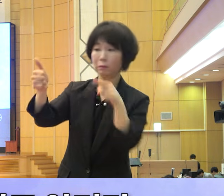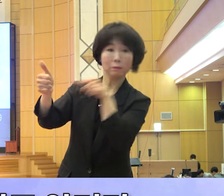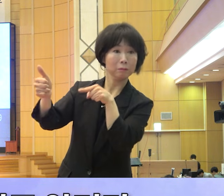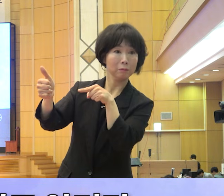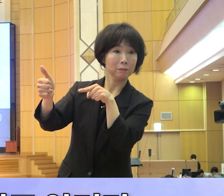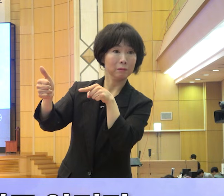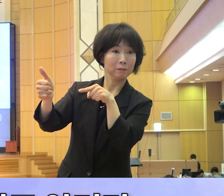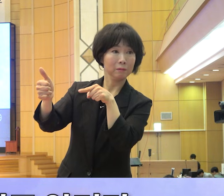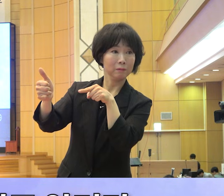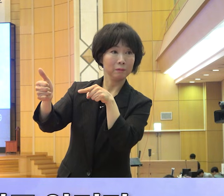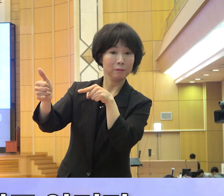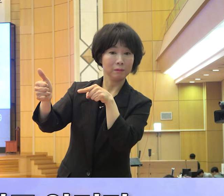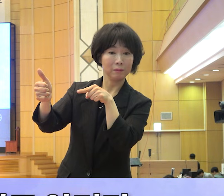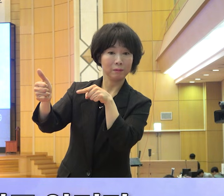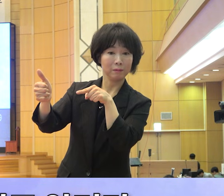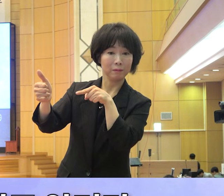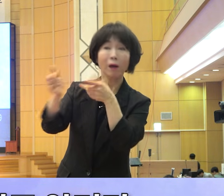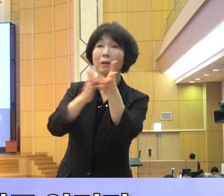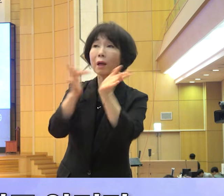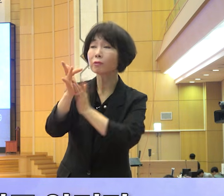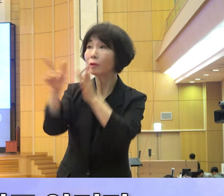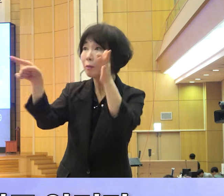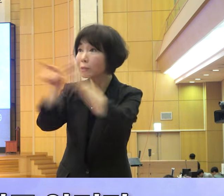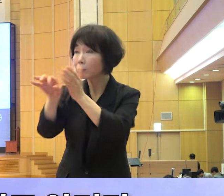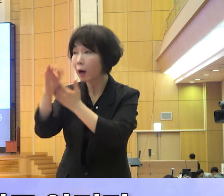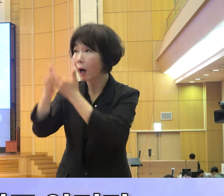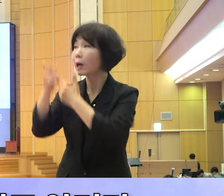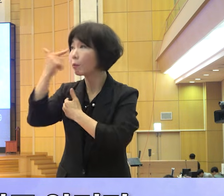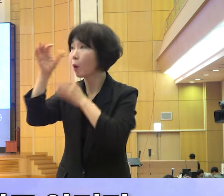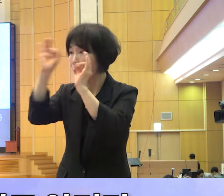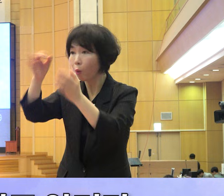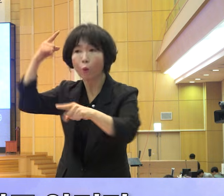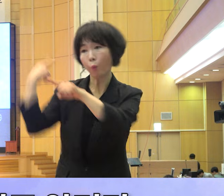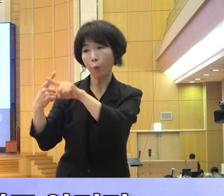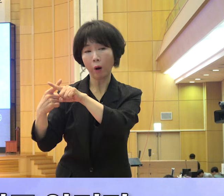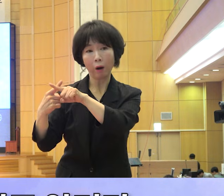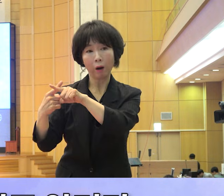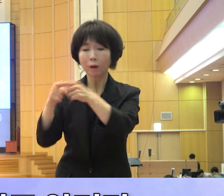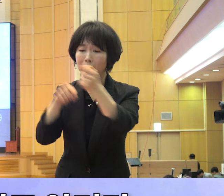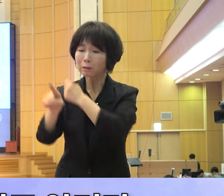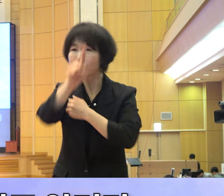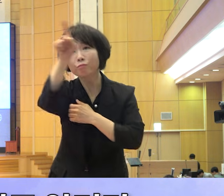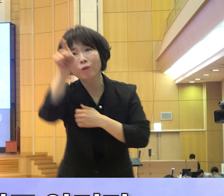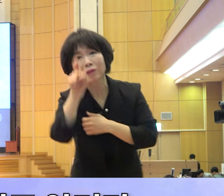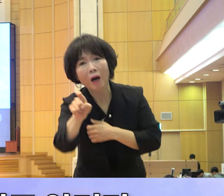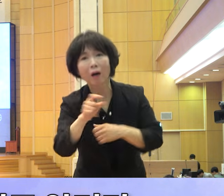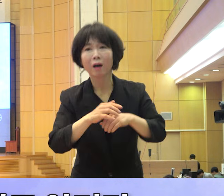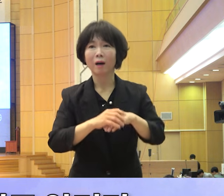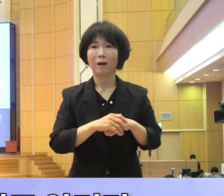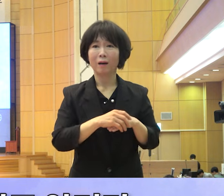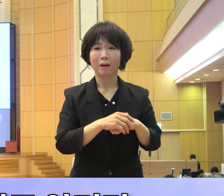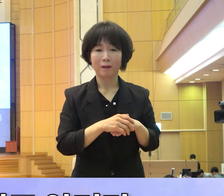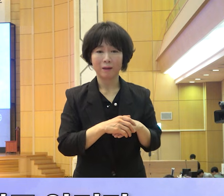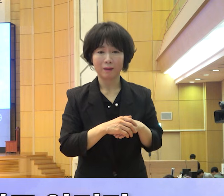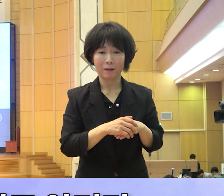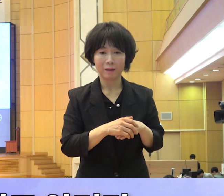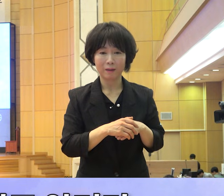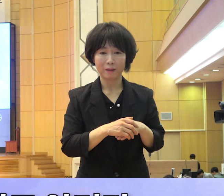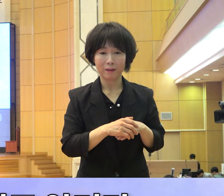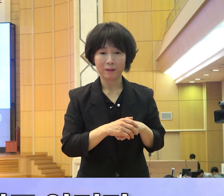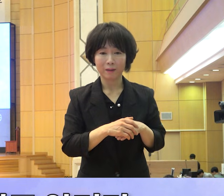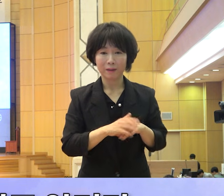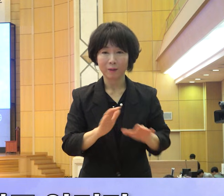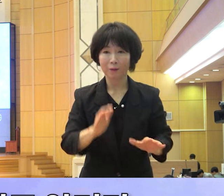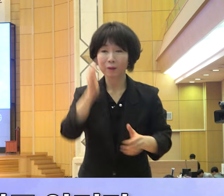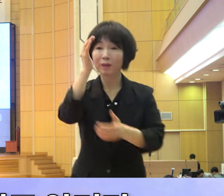근데 예수님을 보면 아버지를 바닥하고, 이 도대체 뭔 뜻이요? 그래서 중급